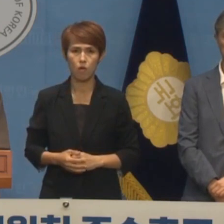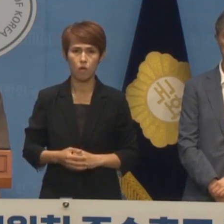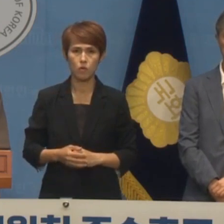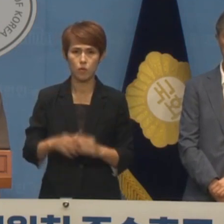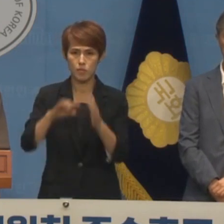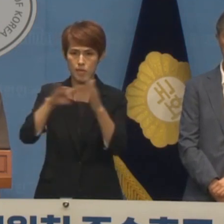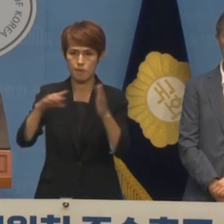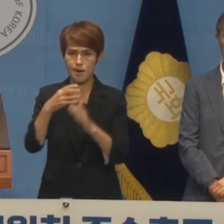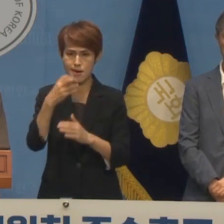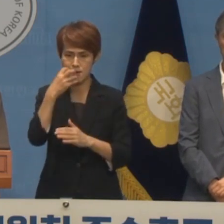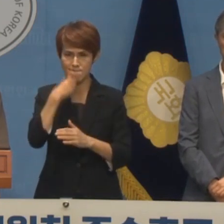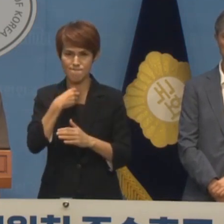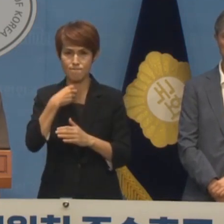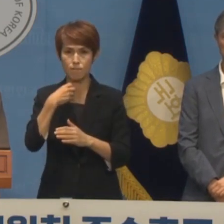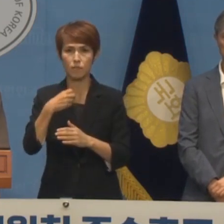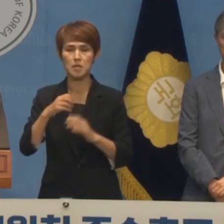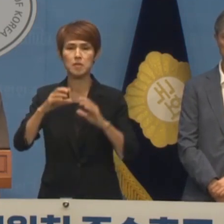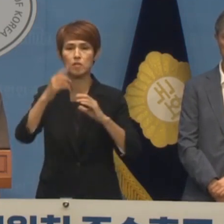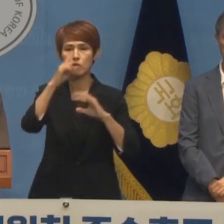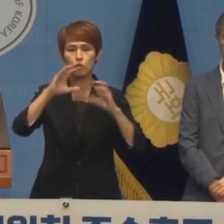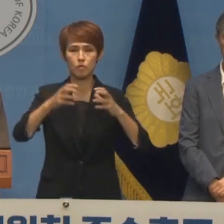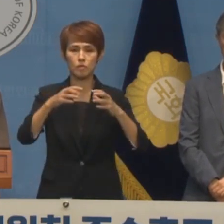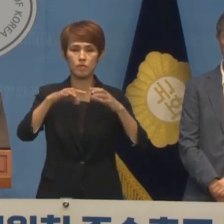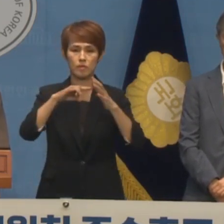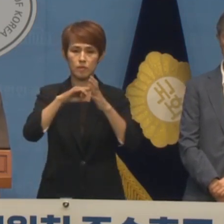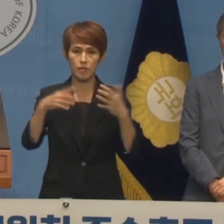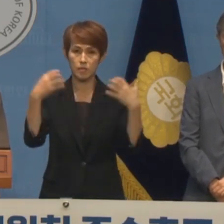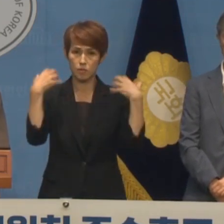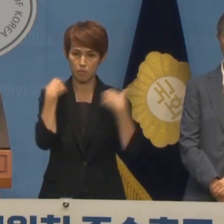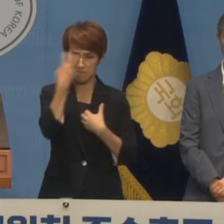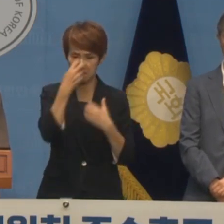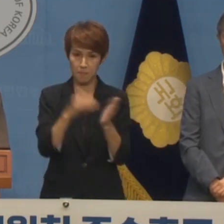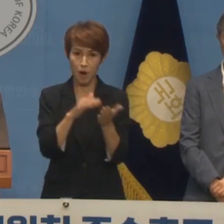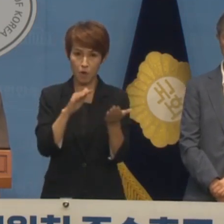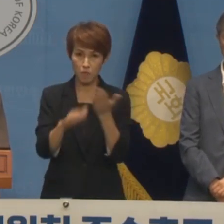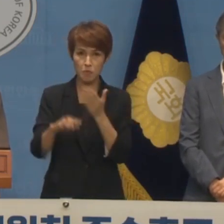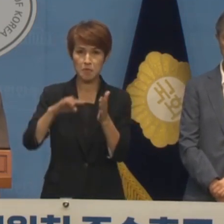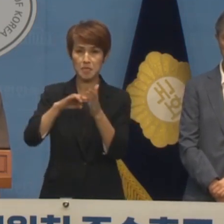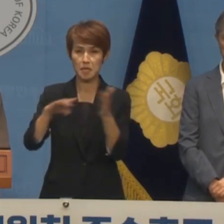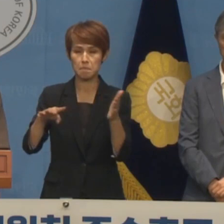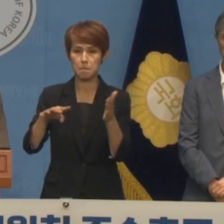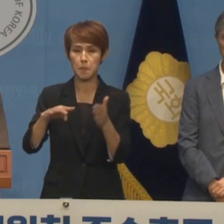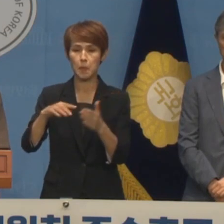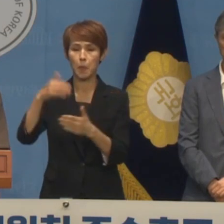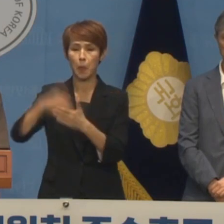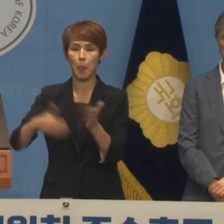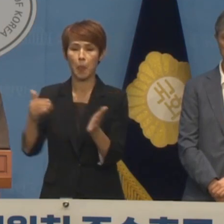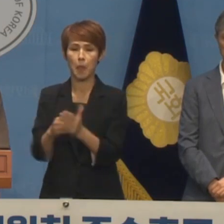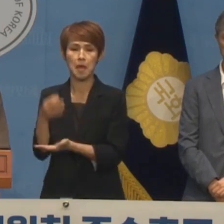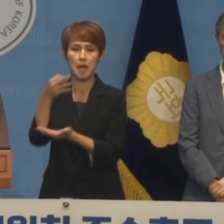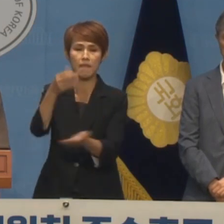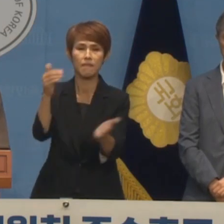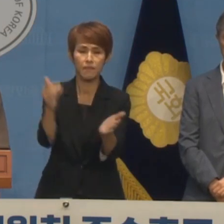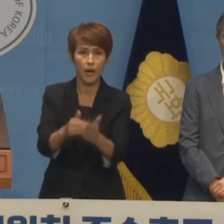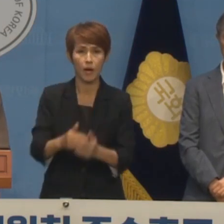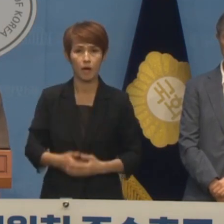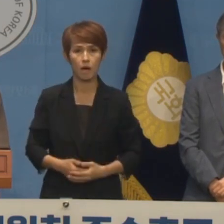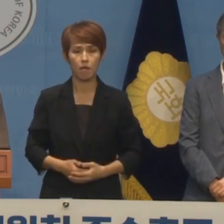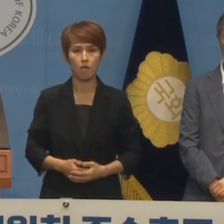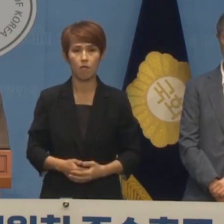탈세로 국세청의 세무조사 후 거액의 탈루 세금을 납부한 것으로 확인되고 있는데